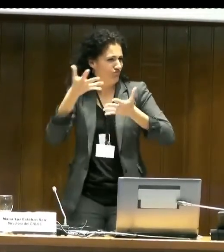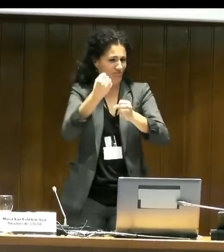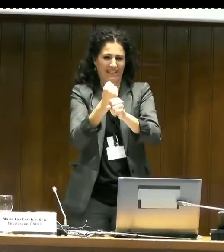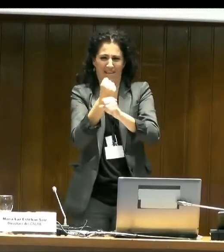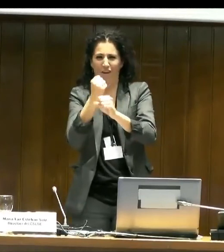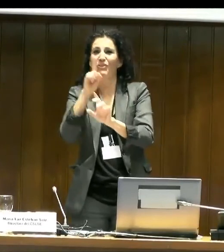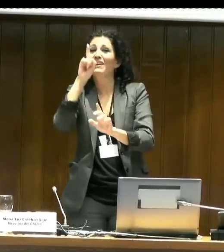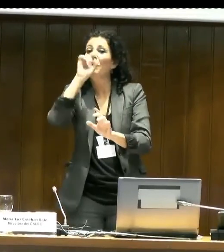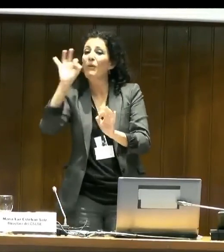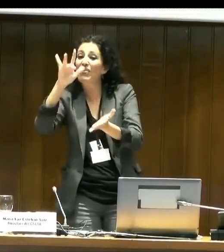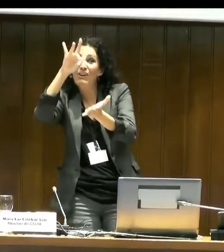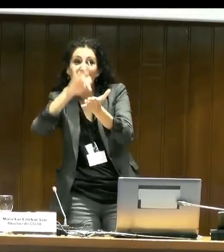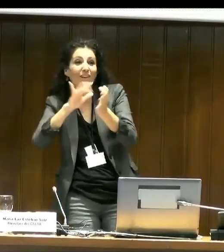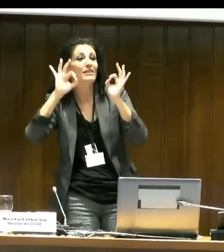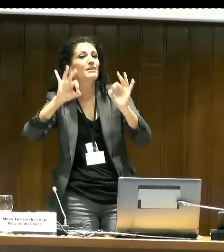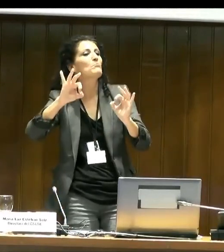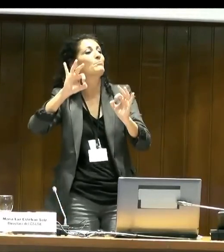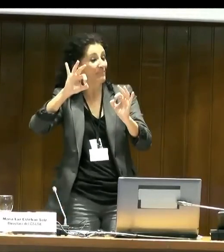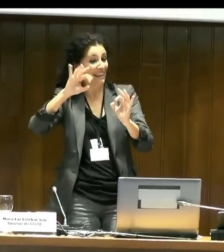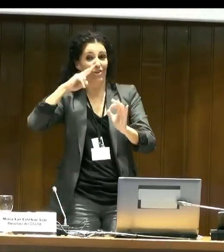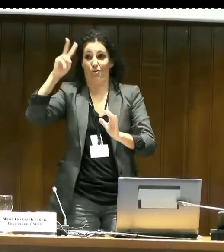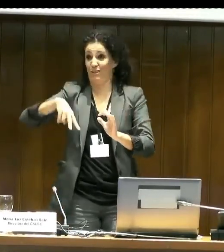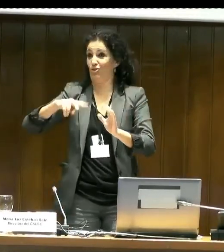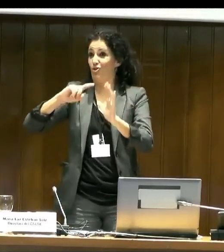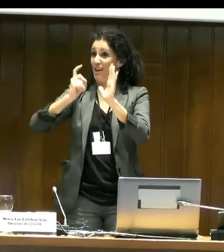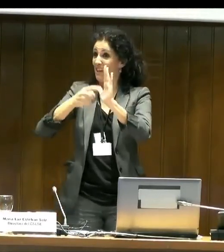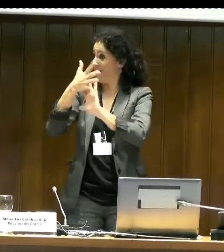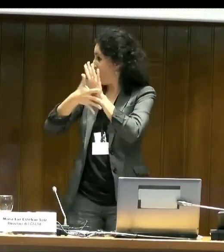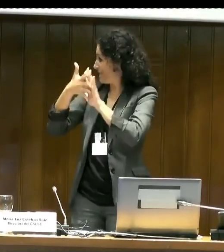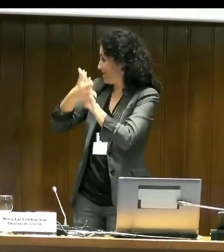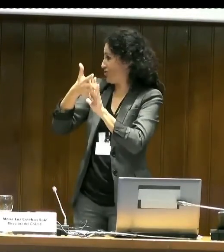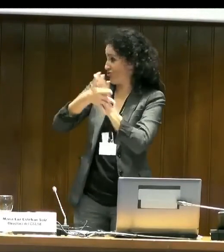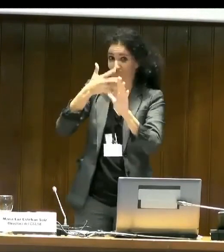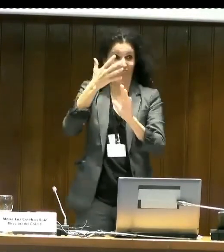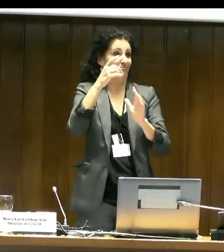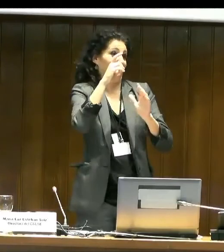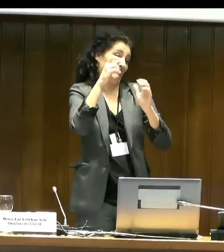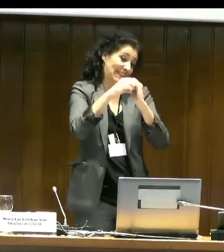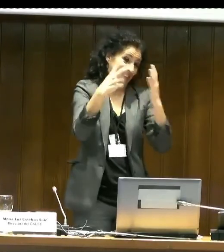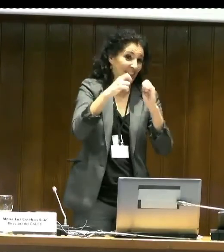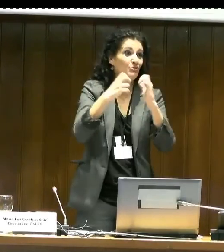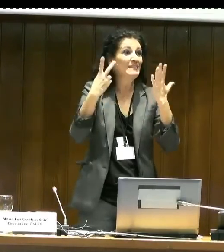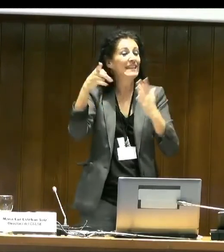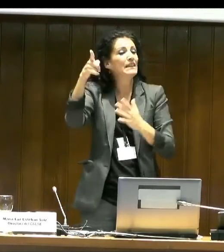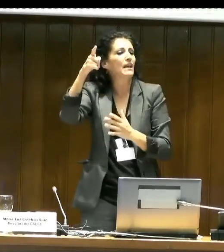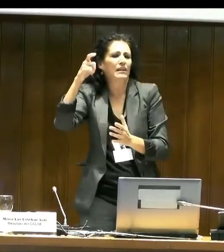Trabajó con tesón y aportó muchísimas cosas a la lengua de signos.